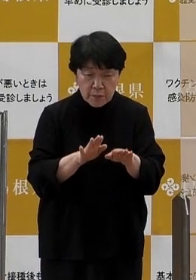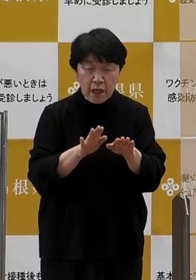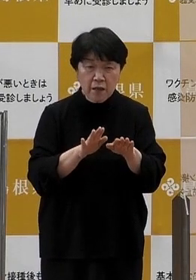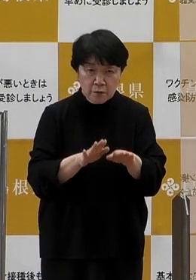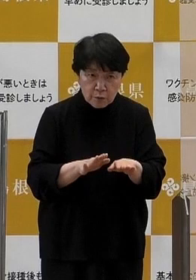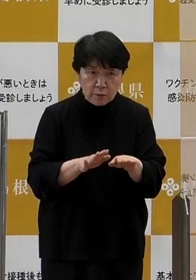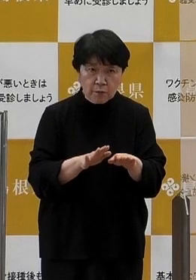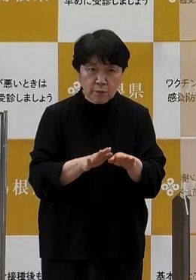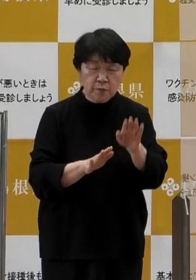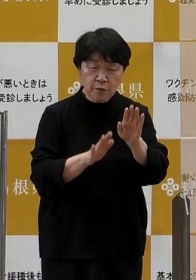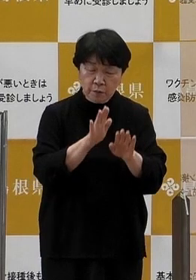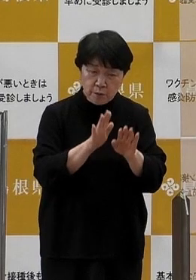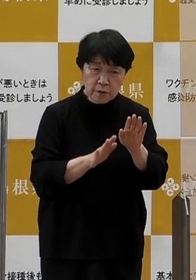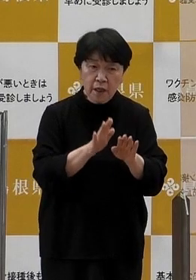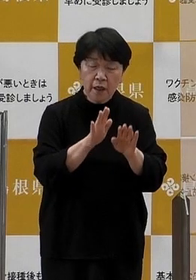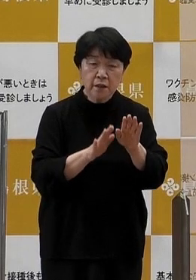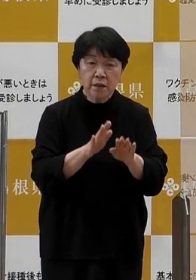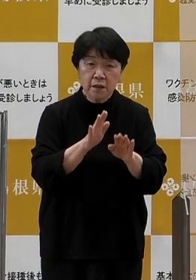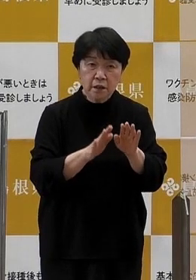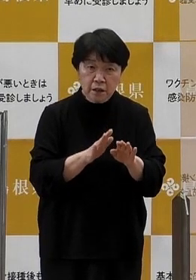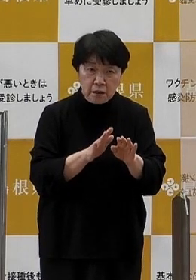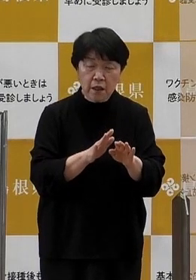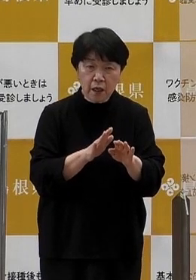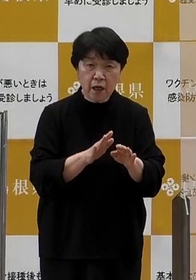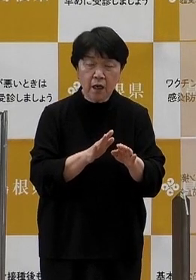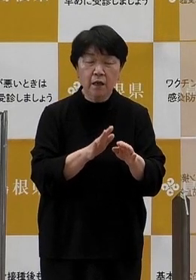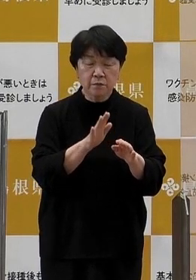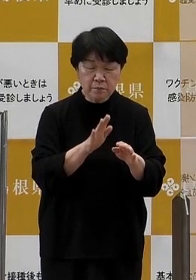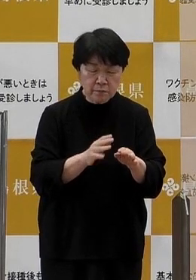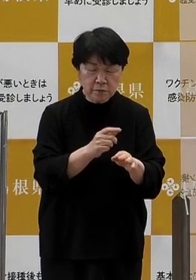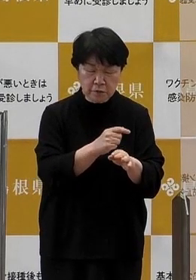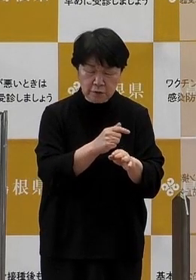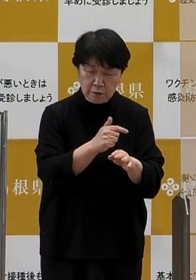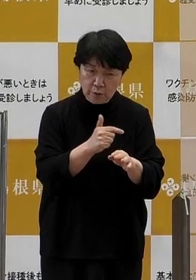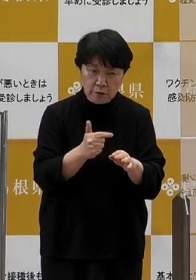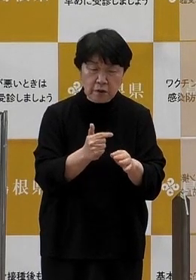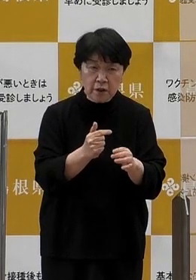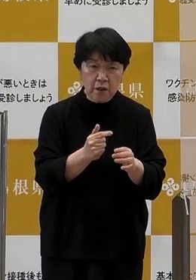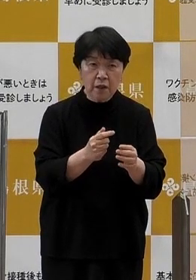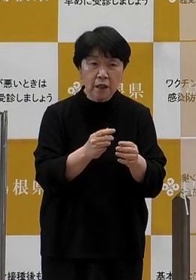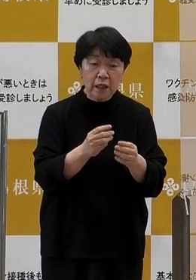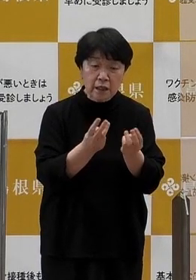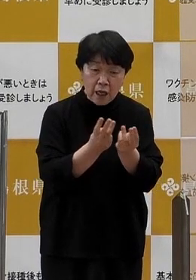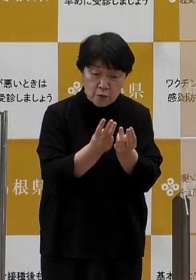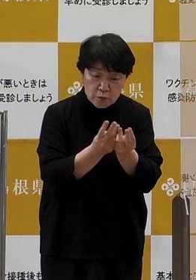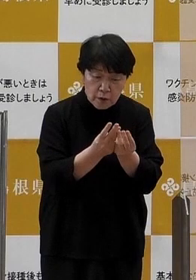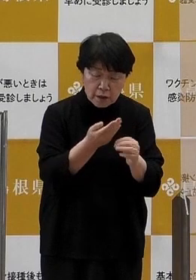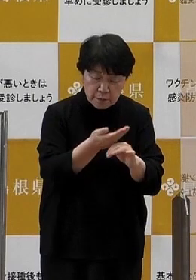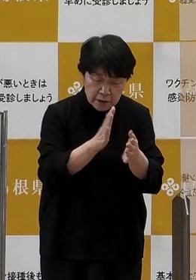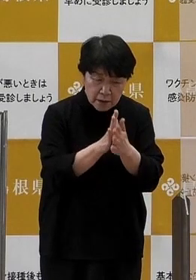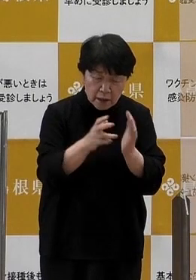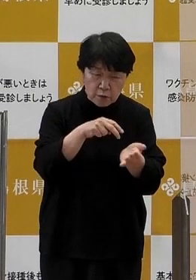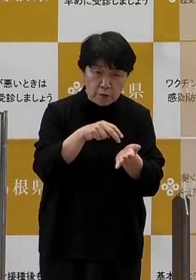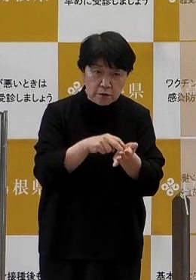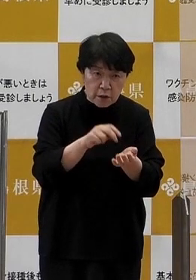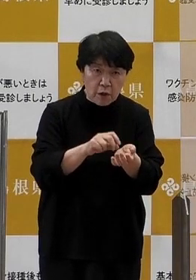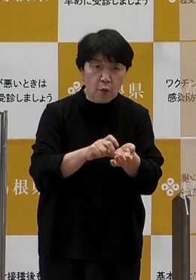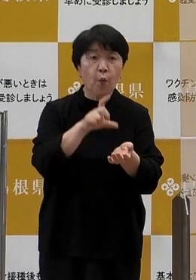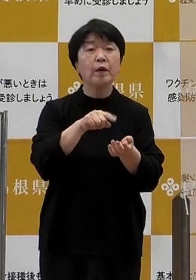に、迫る数字ですから。そういうことを許容できる環境に